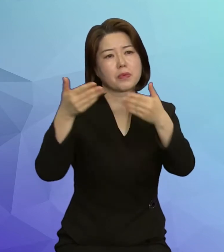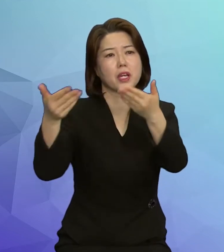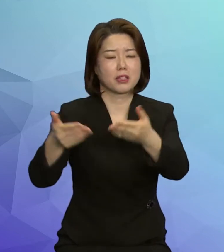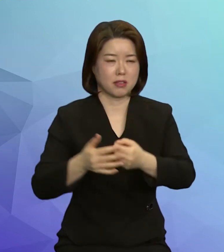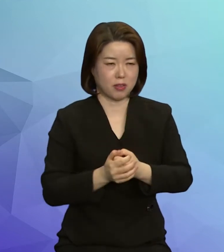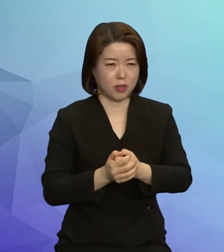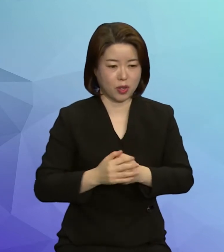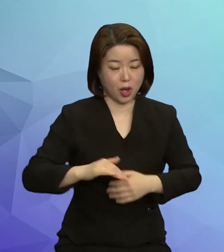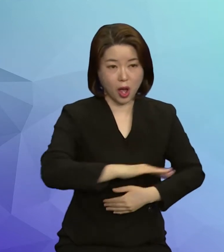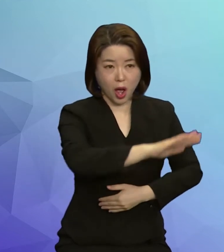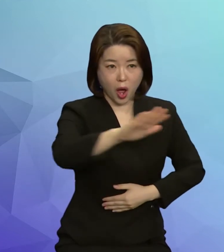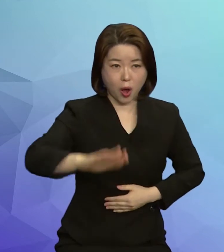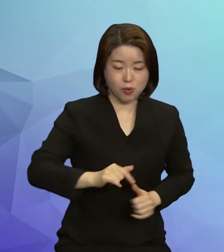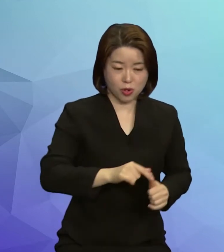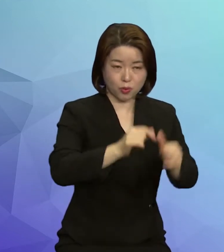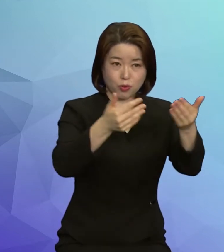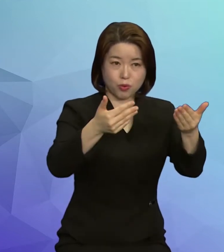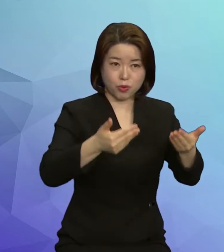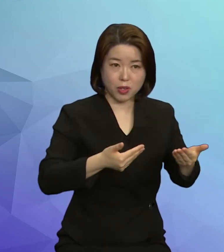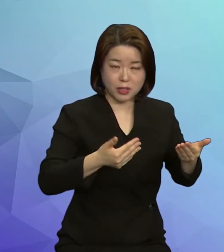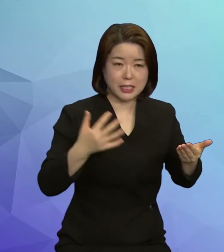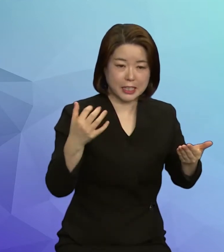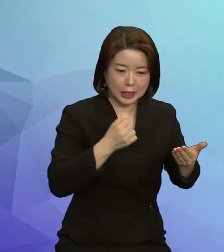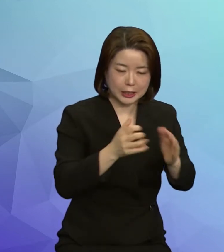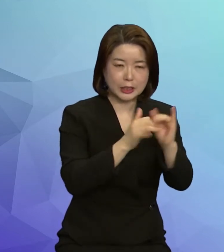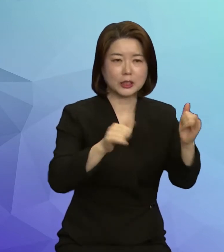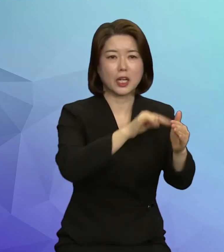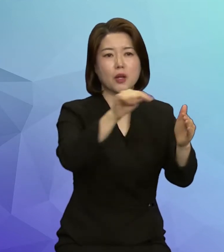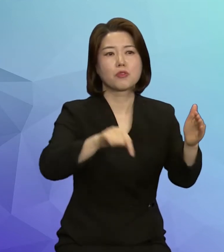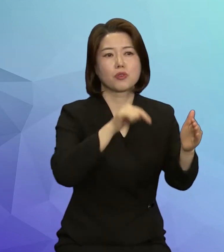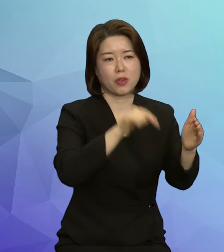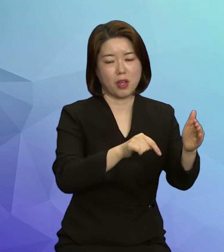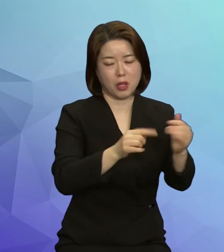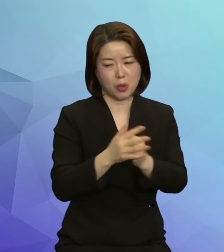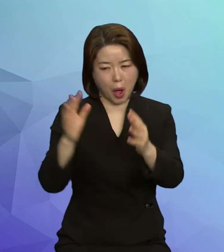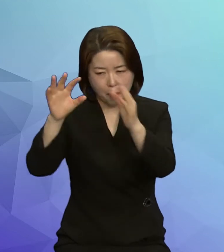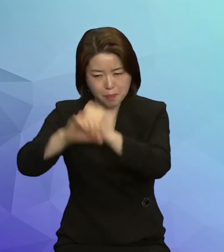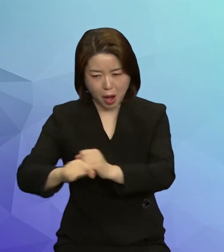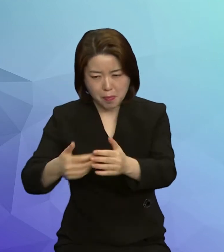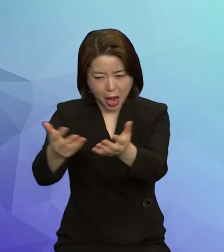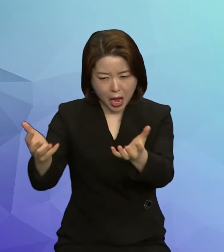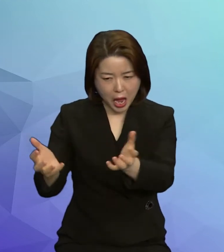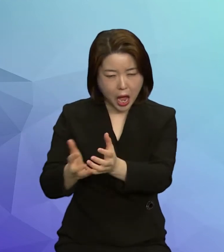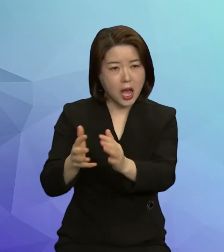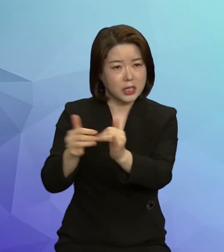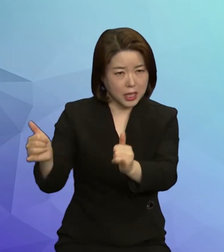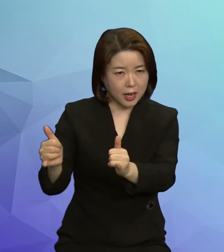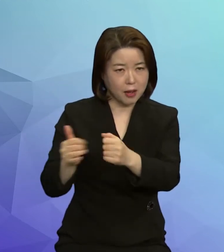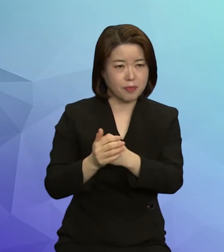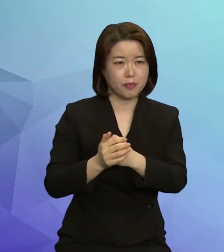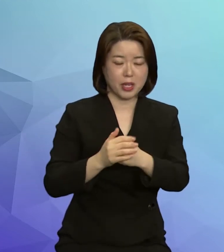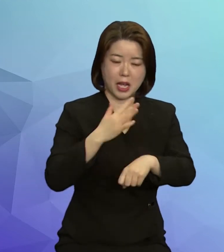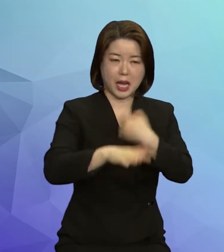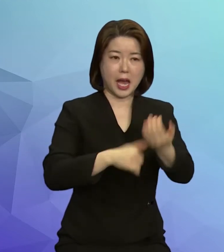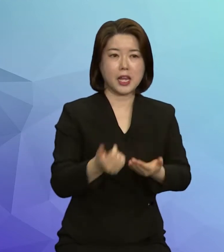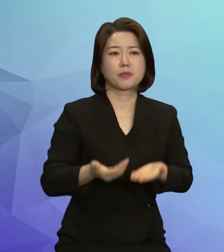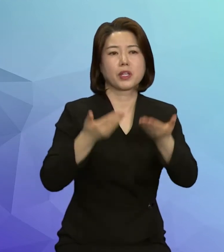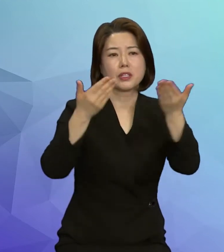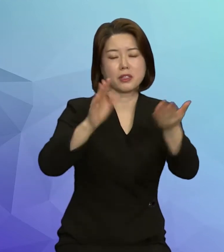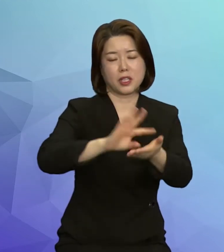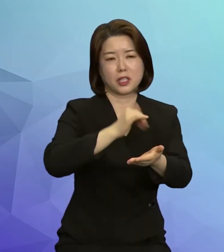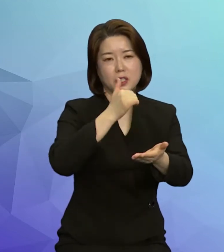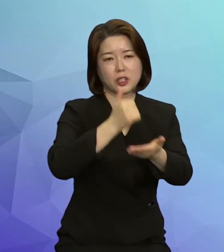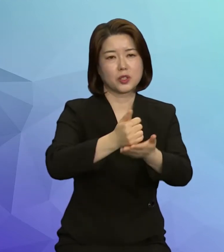드립니다. 우리는 구원을 얻는 사람들 가운데서나 멸망을 당하는 사람들 가운데서나 하나님께